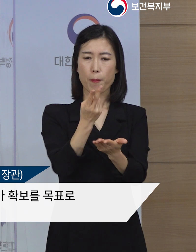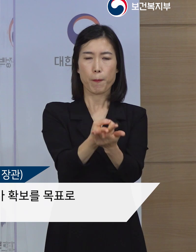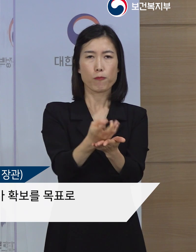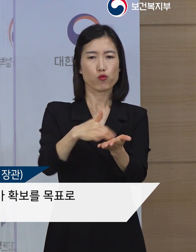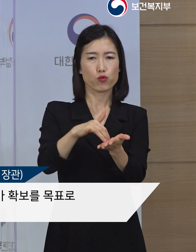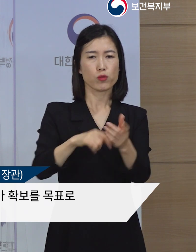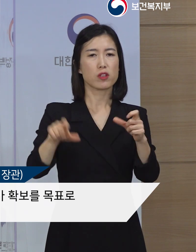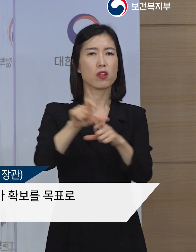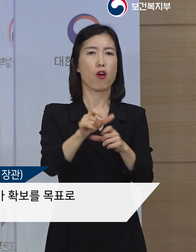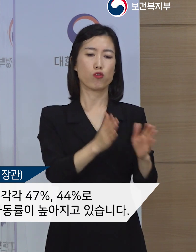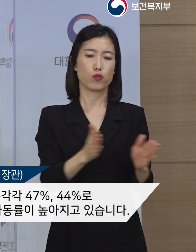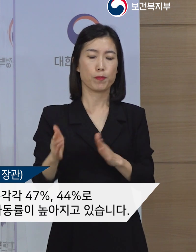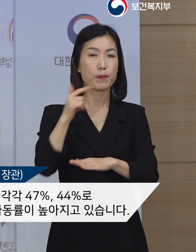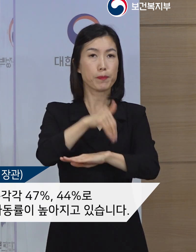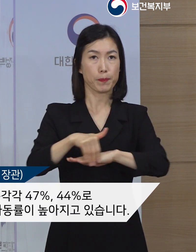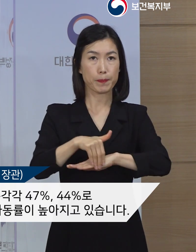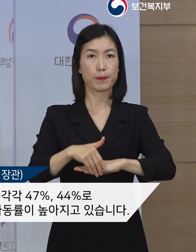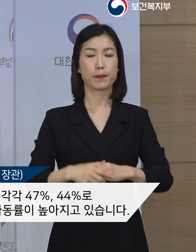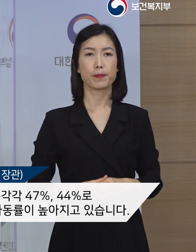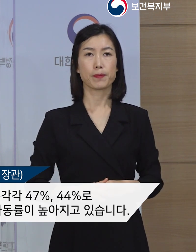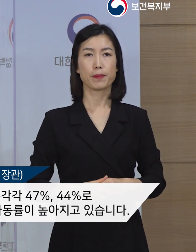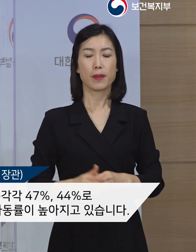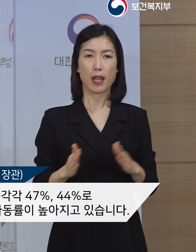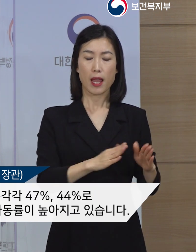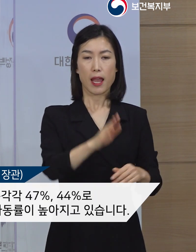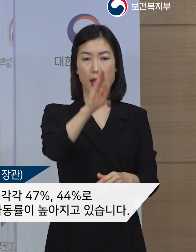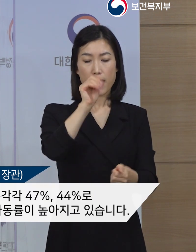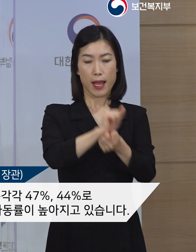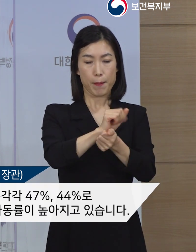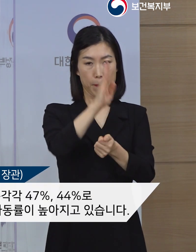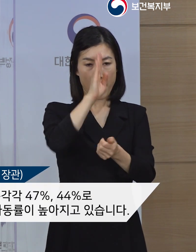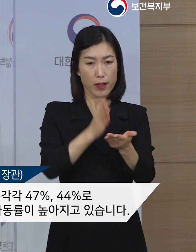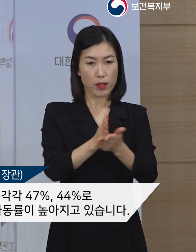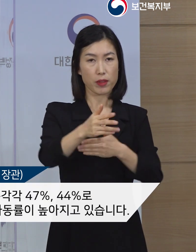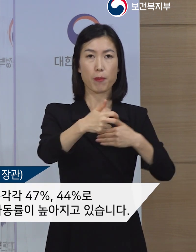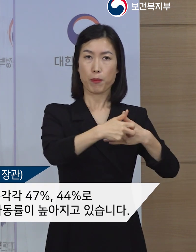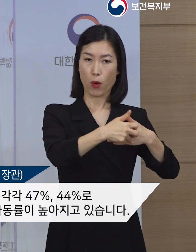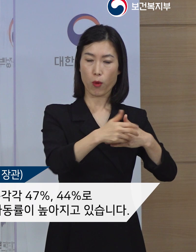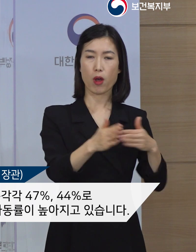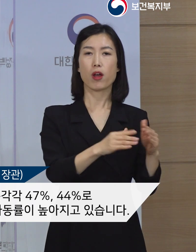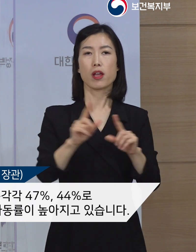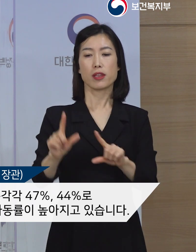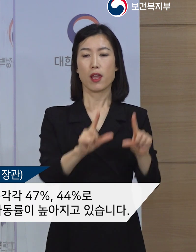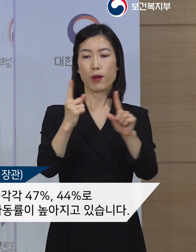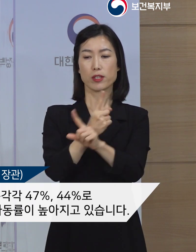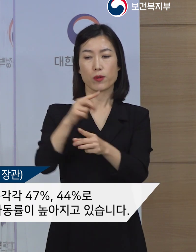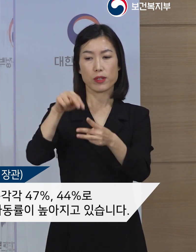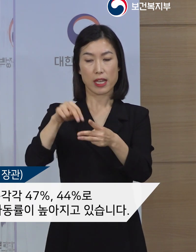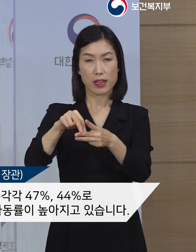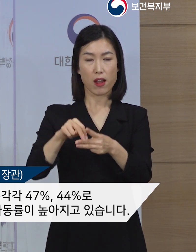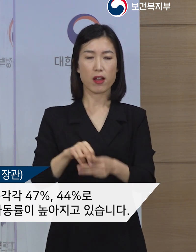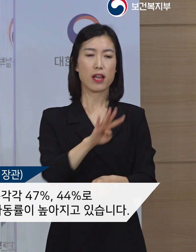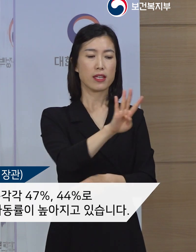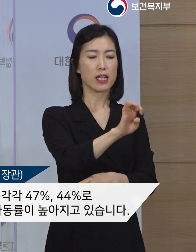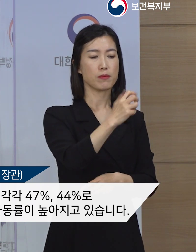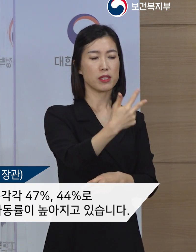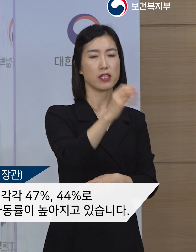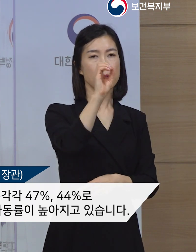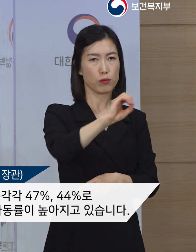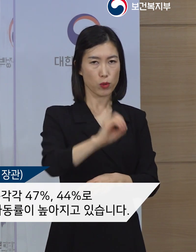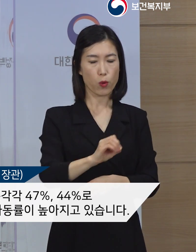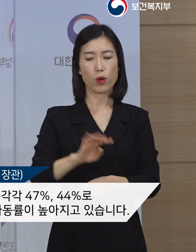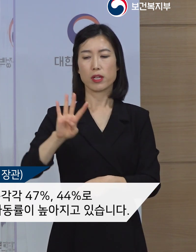늘려 나가겠습니다. 감염병 전담병원과 생활치료센터의 가동률은 각각